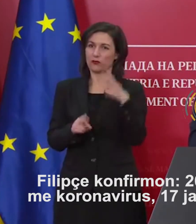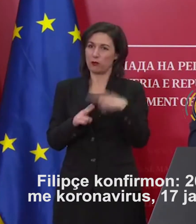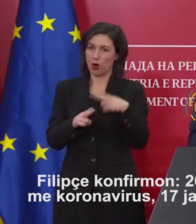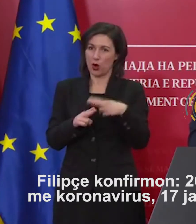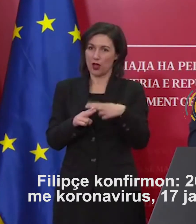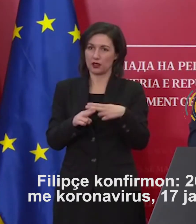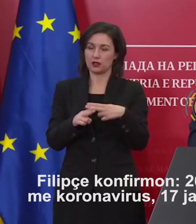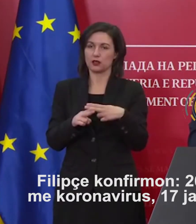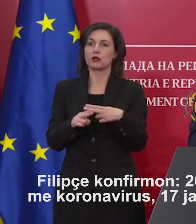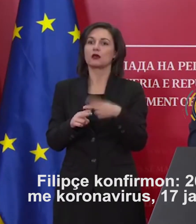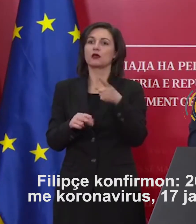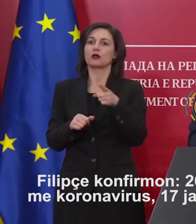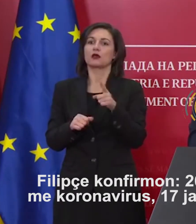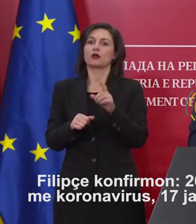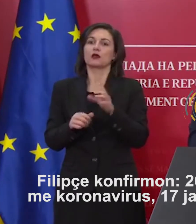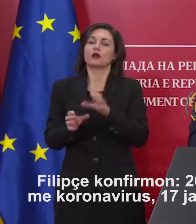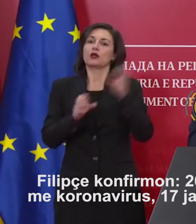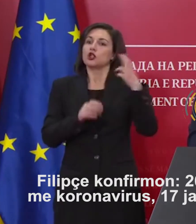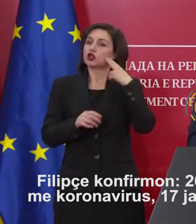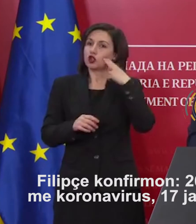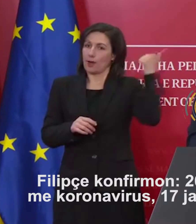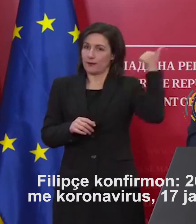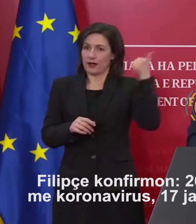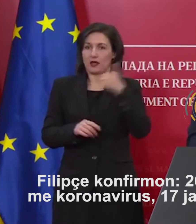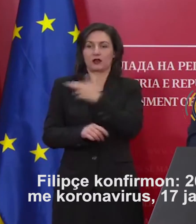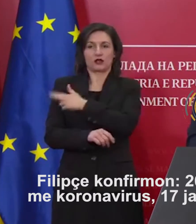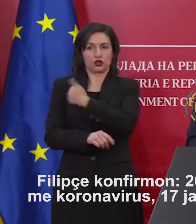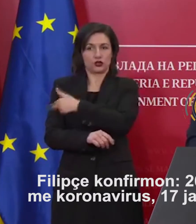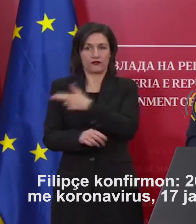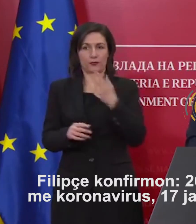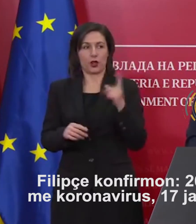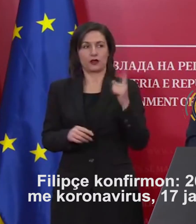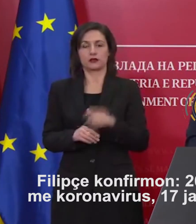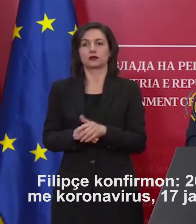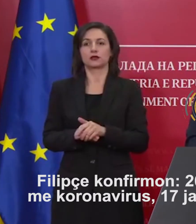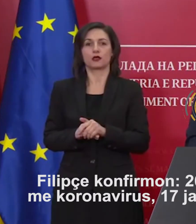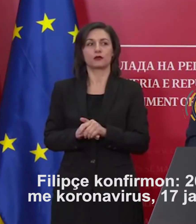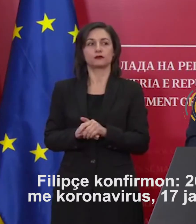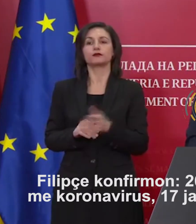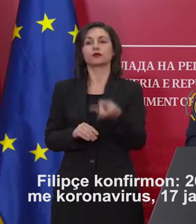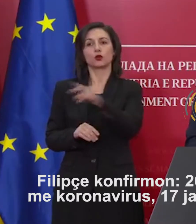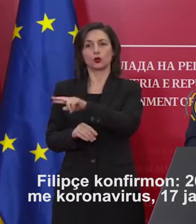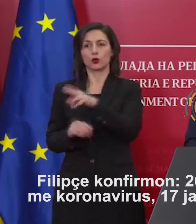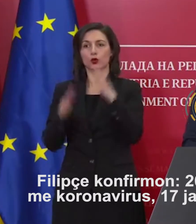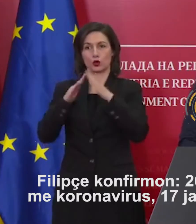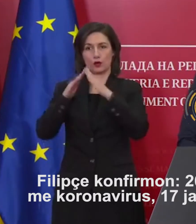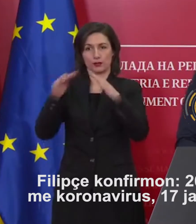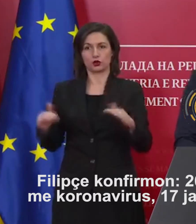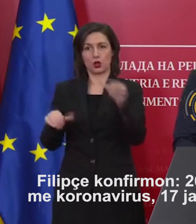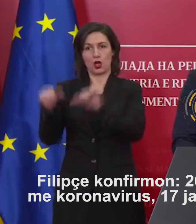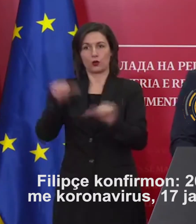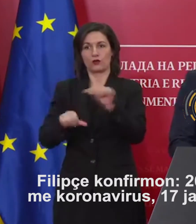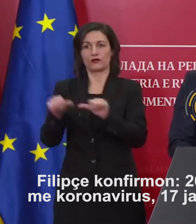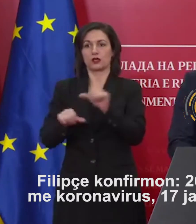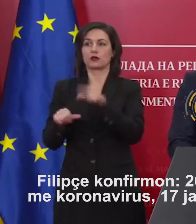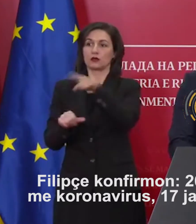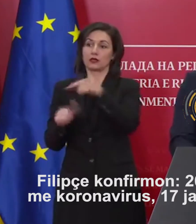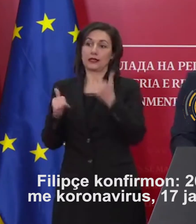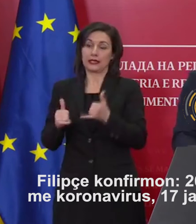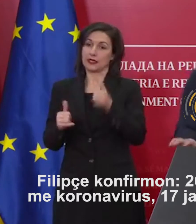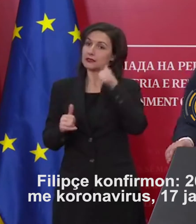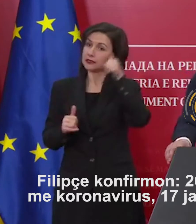инфективната клиника, сопружниците се уште на домашно лекување. Тие во текот на денот ќе бидат префрлени на клиниката